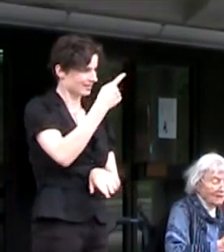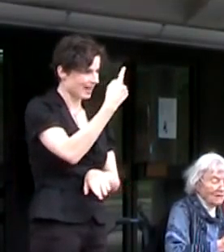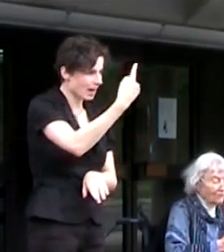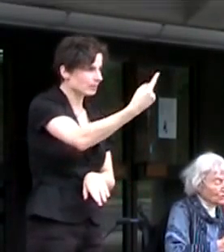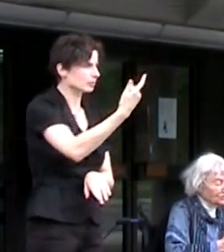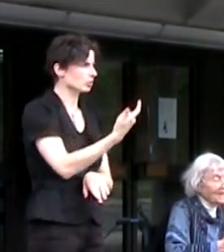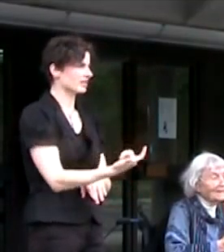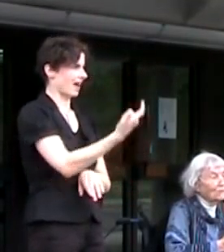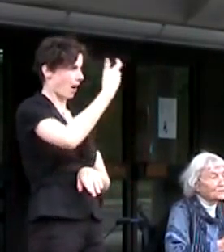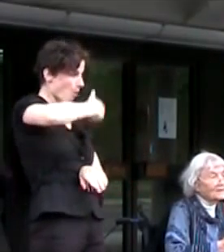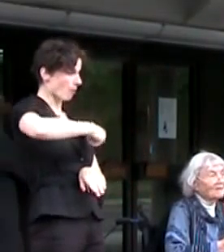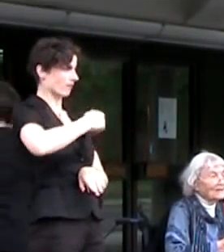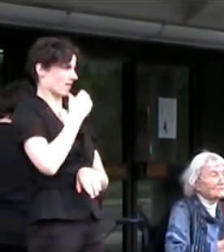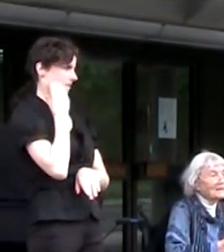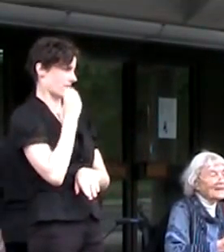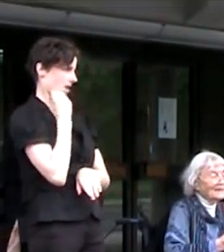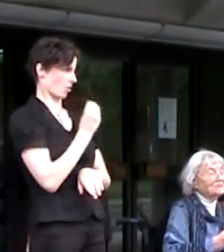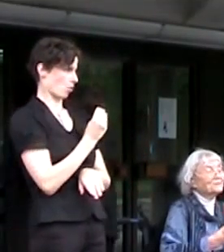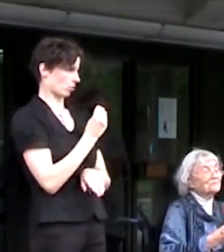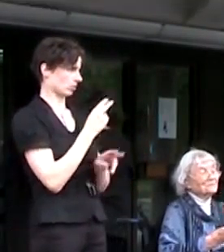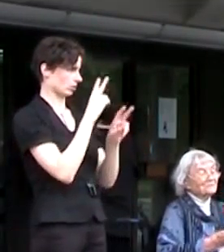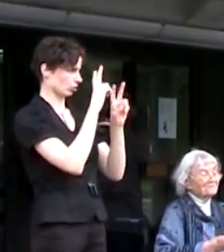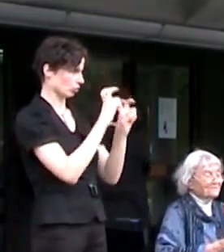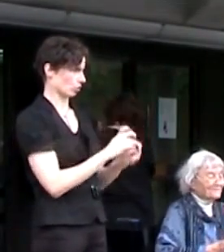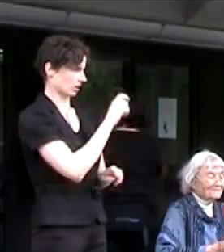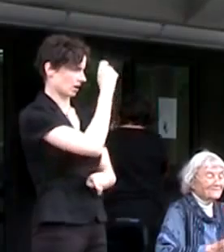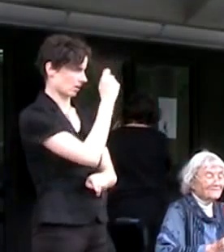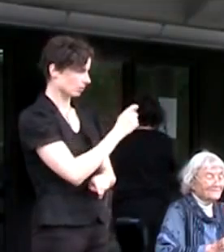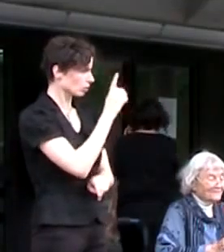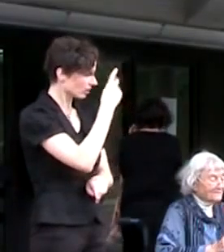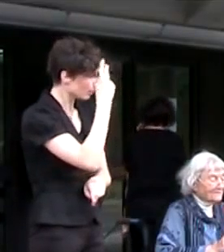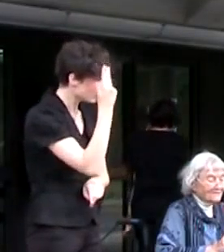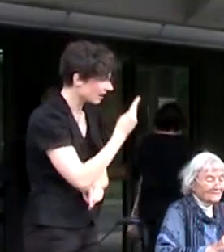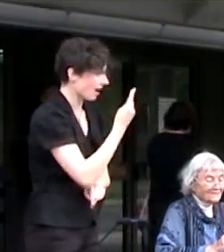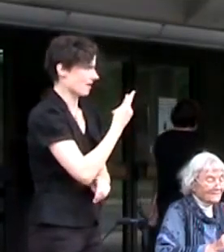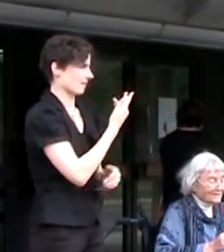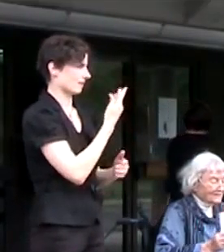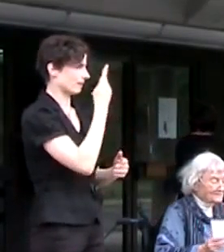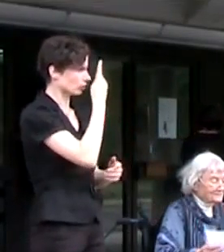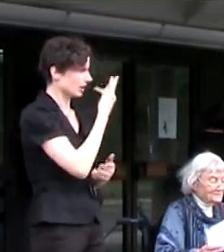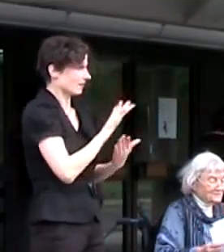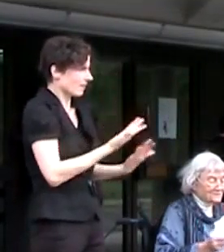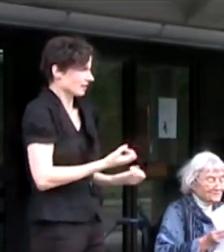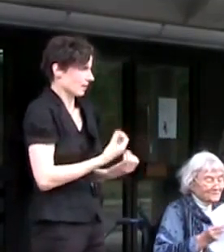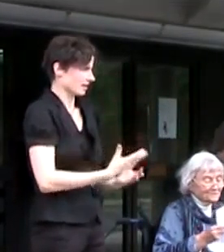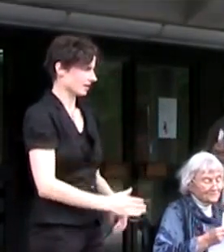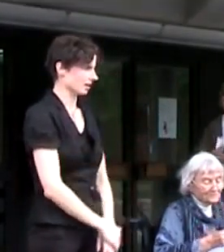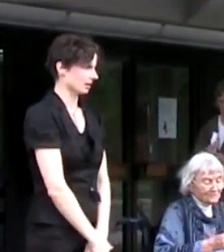weil man verstehen muss, was man erlebt.